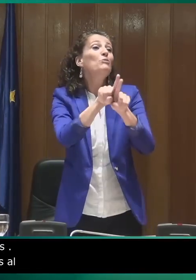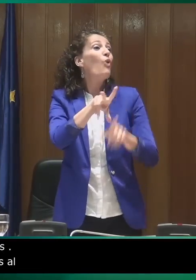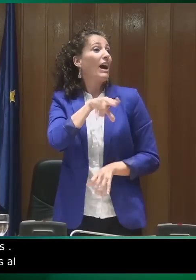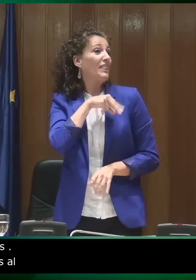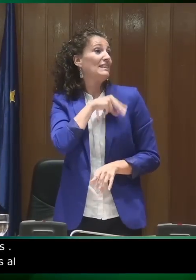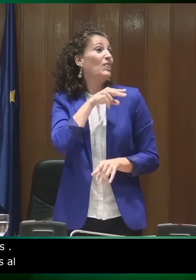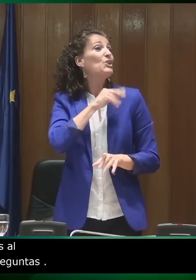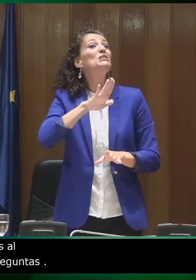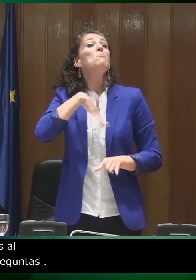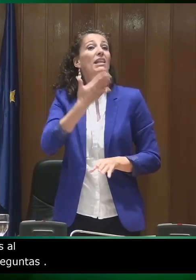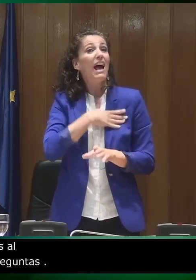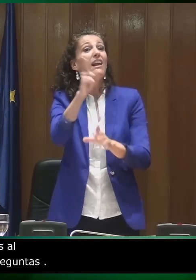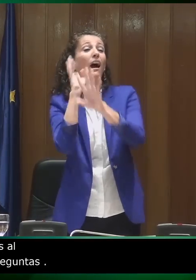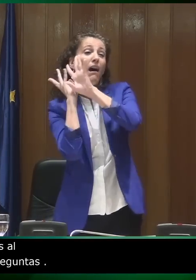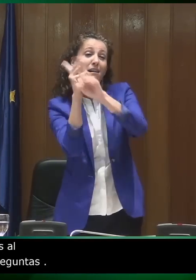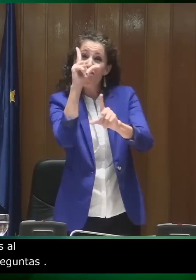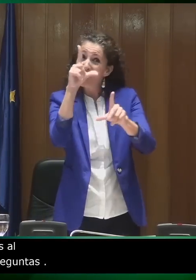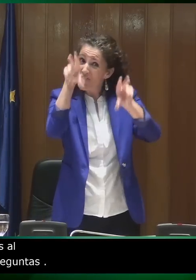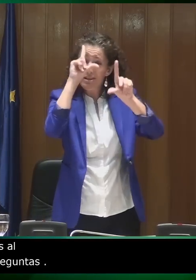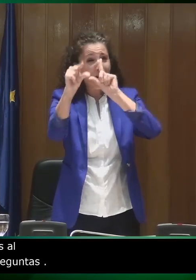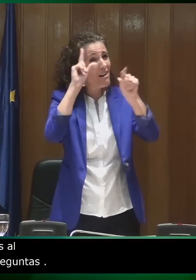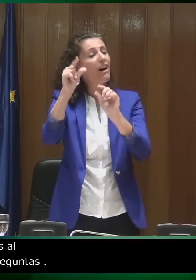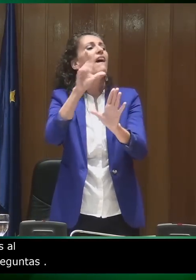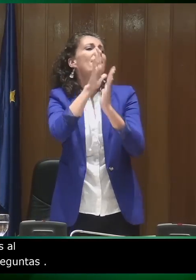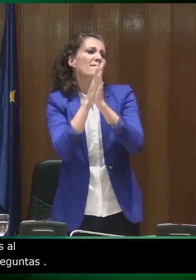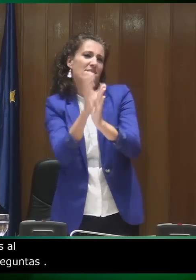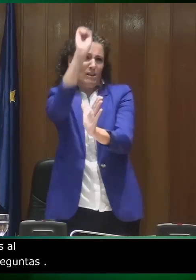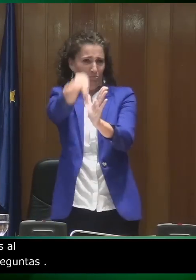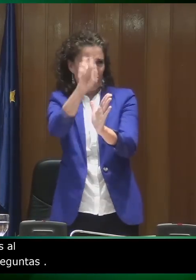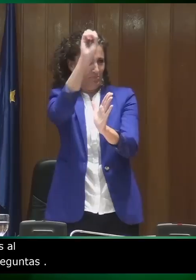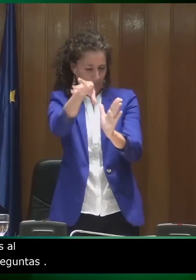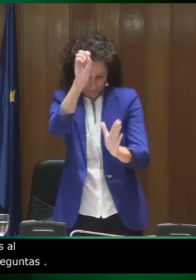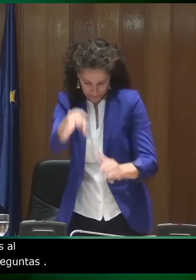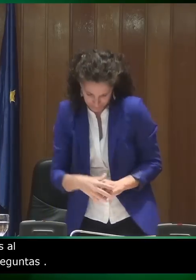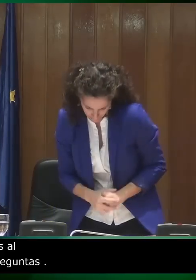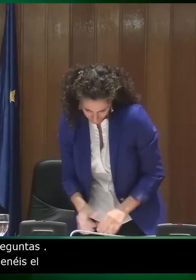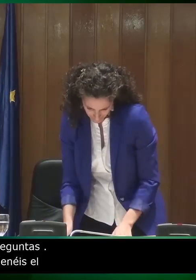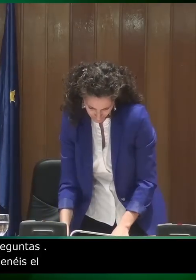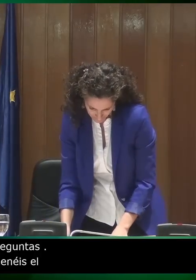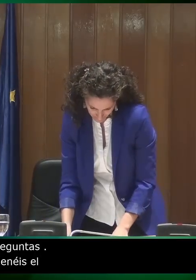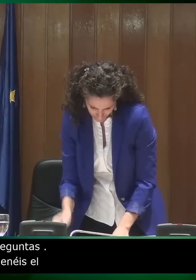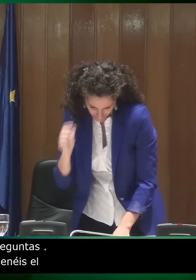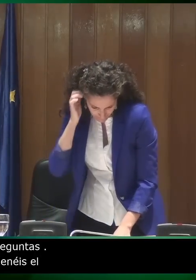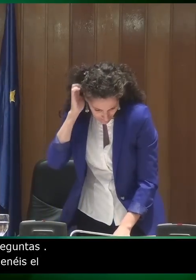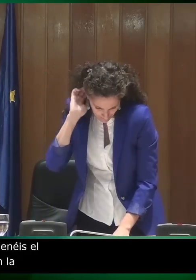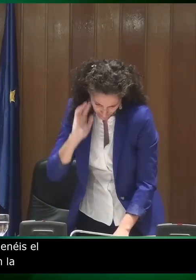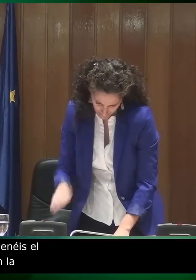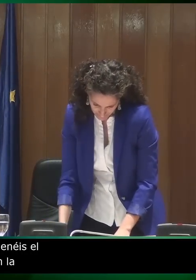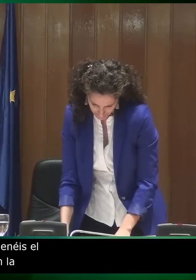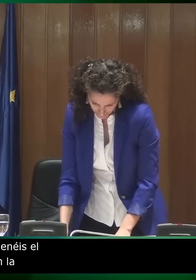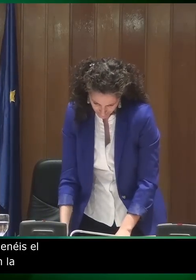buzón. Y lo mismo deciros con las acreditaciones, cuando os marchéis mañana también